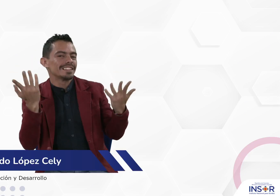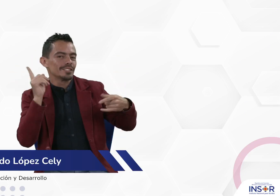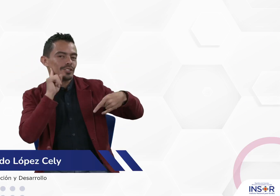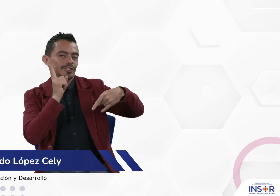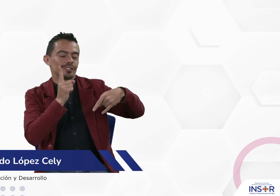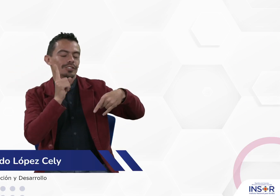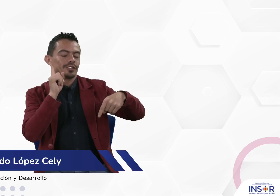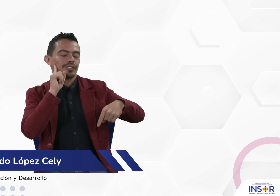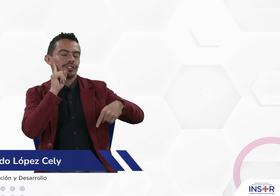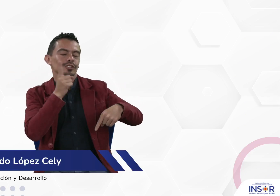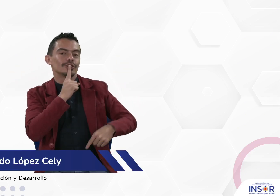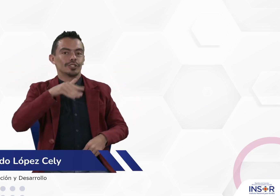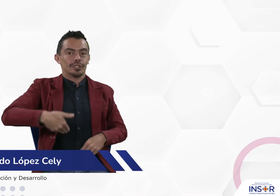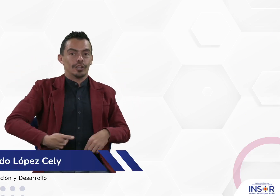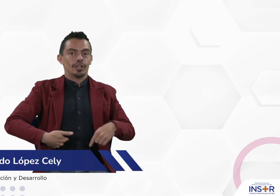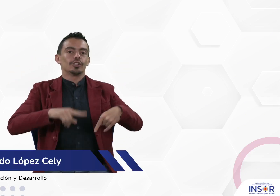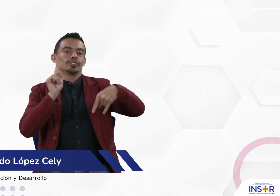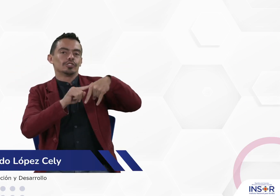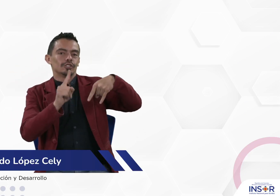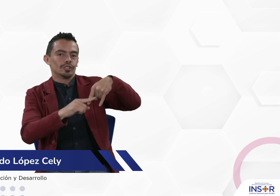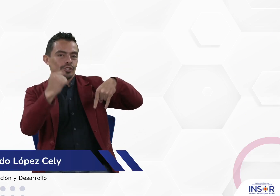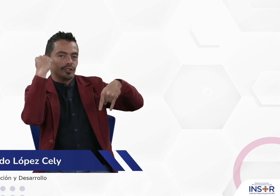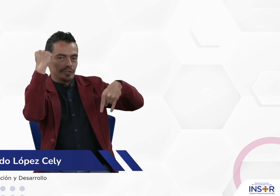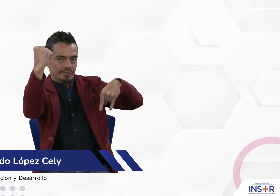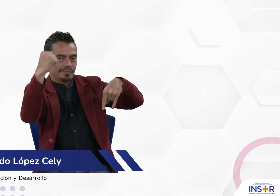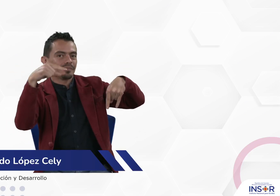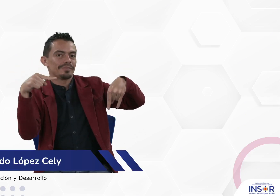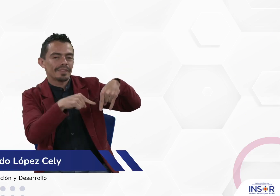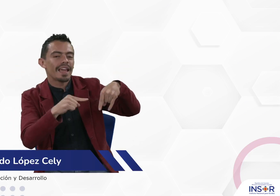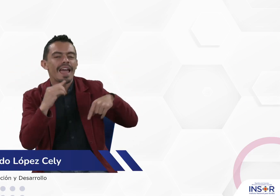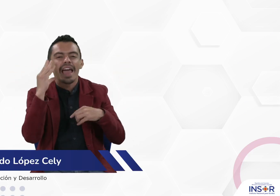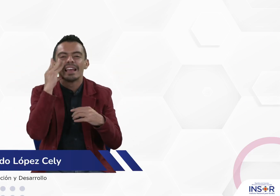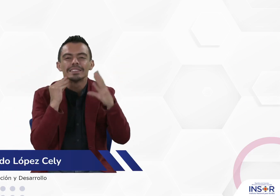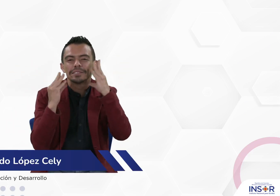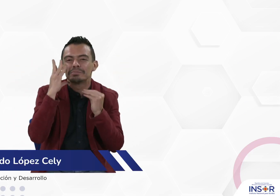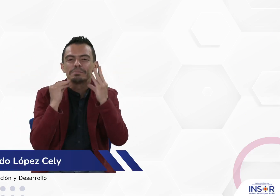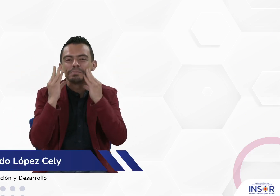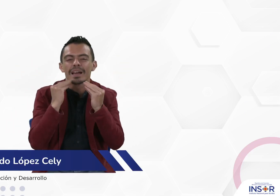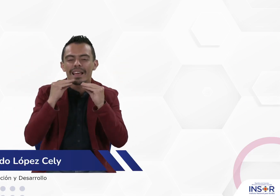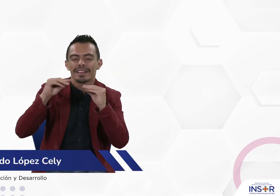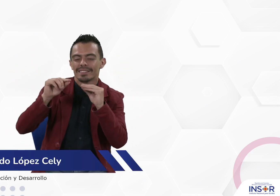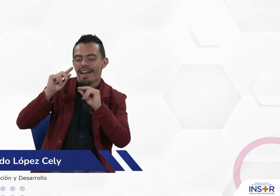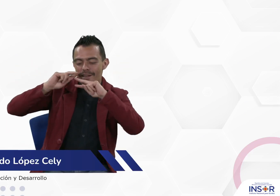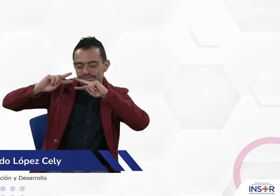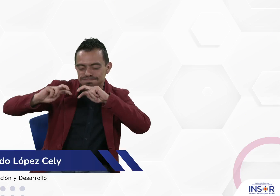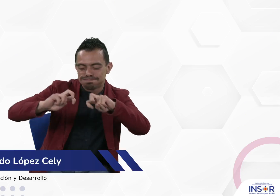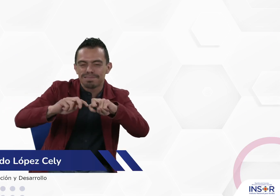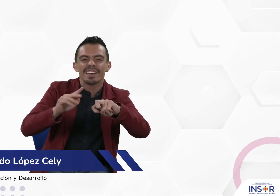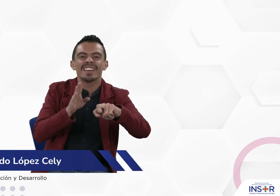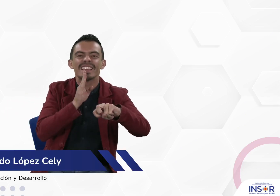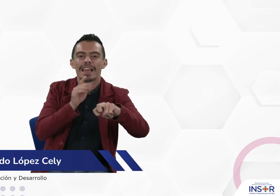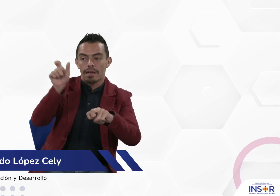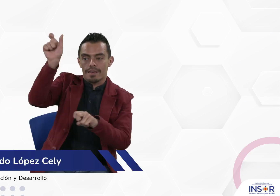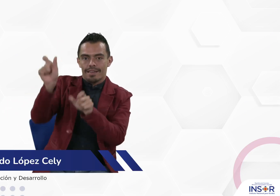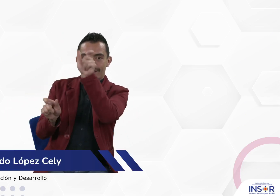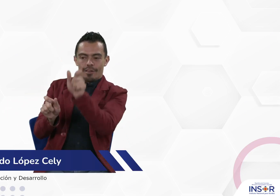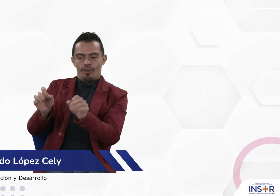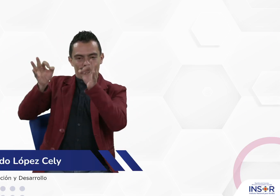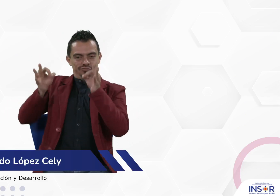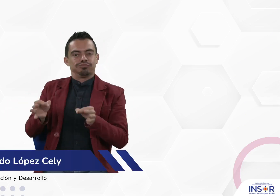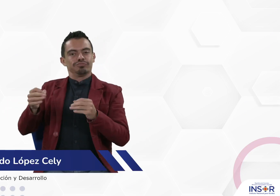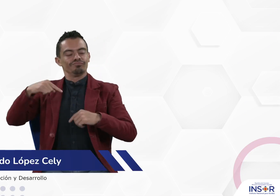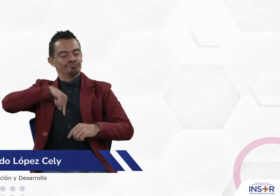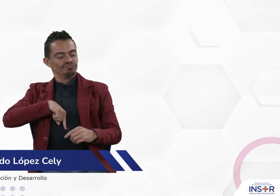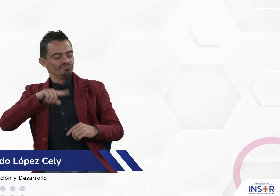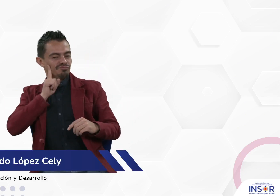segundo evento de transmisión del conocimiento, hablando de sordidad y sordismo a partir de las experiencias investigativas